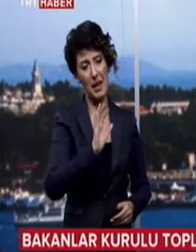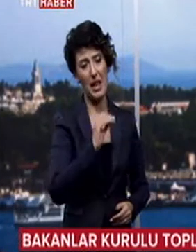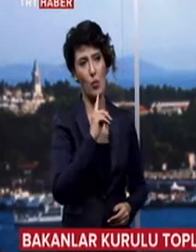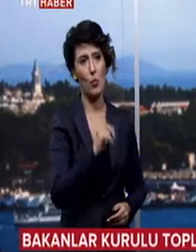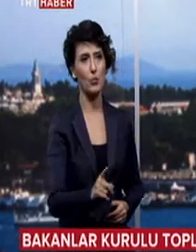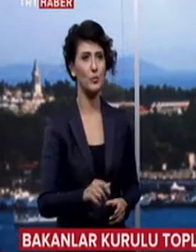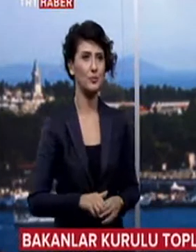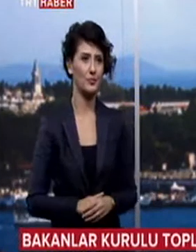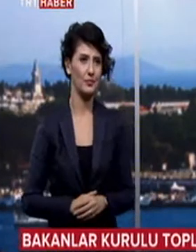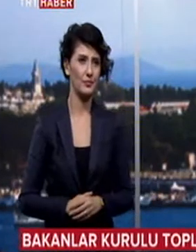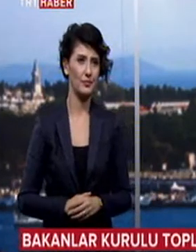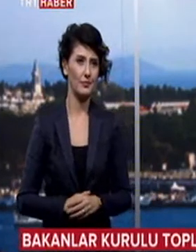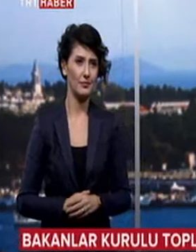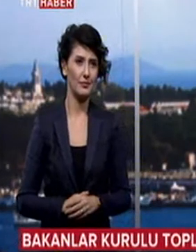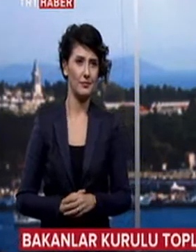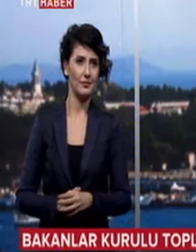değerlendirilmesi bekleniyor.